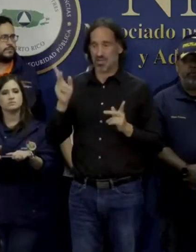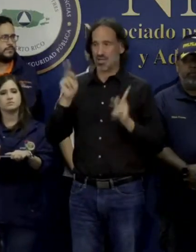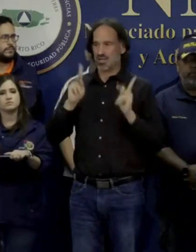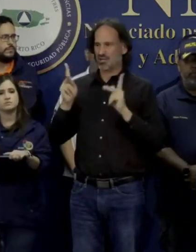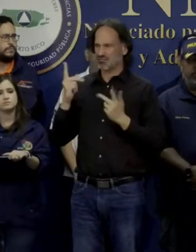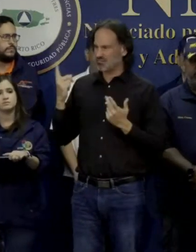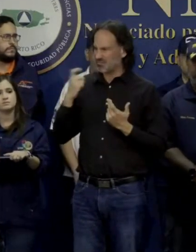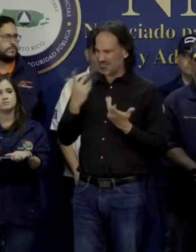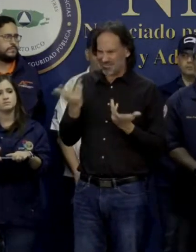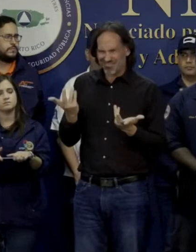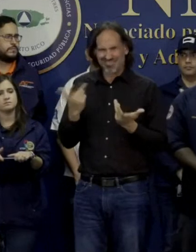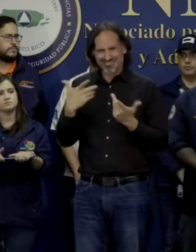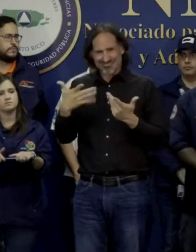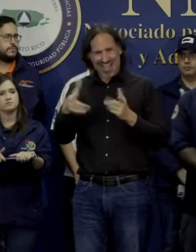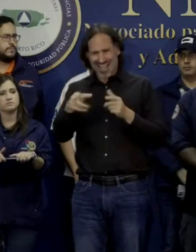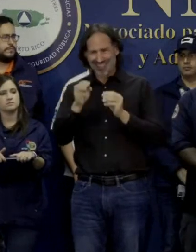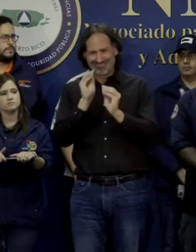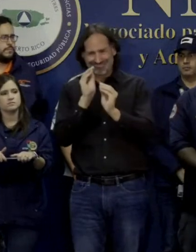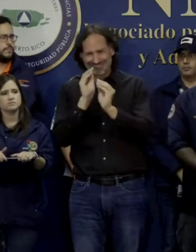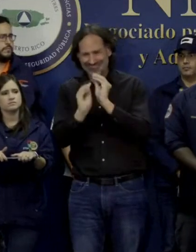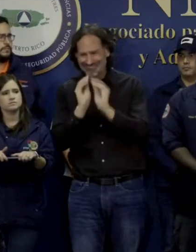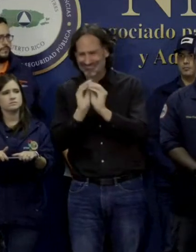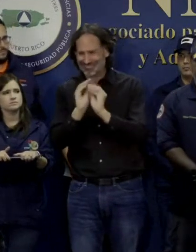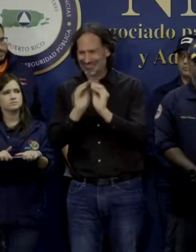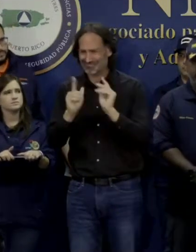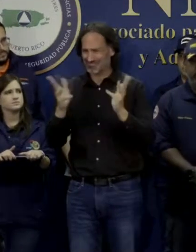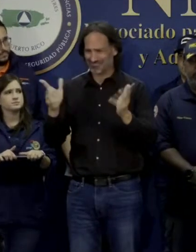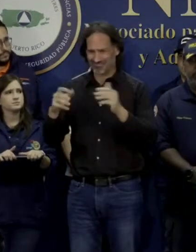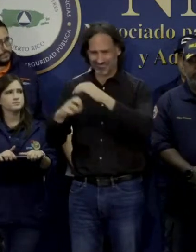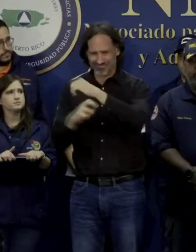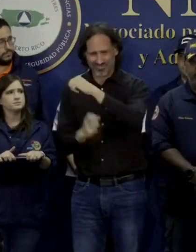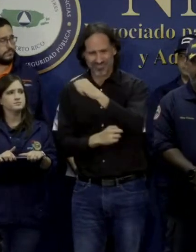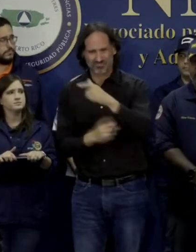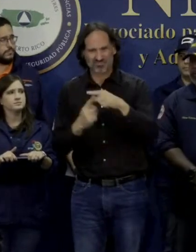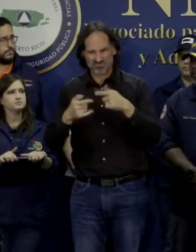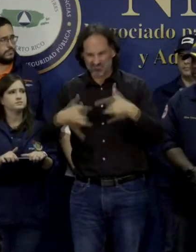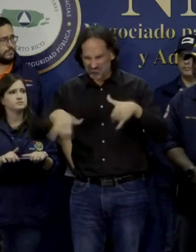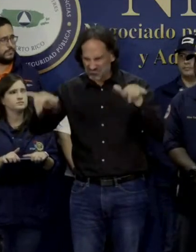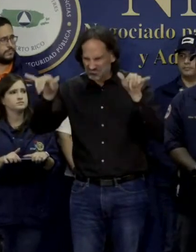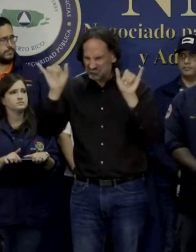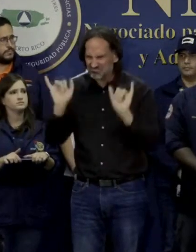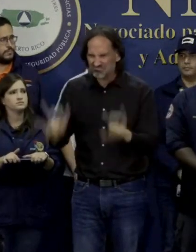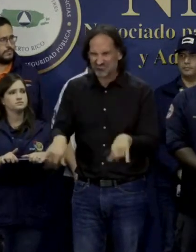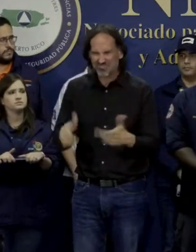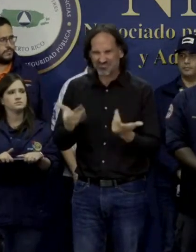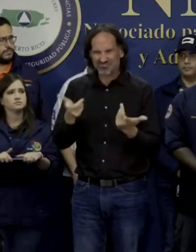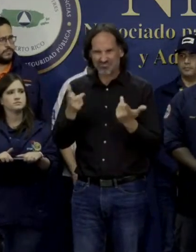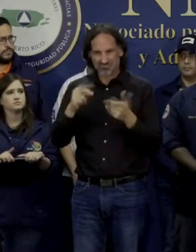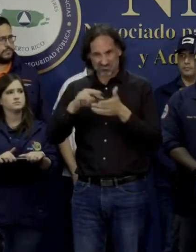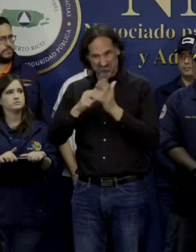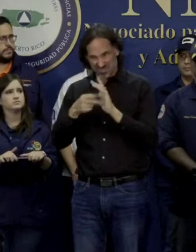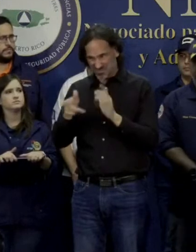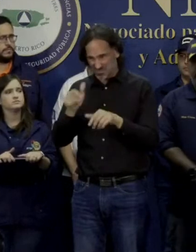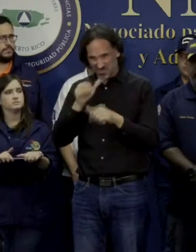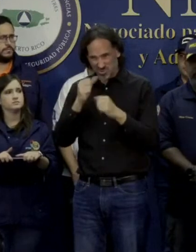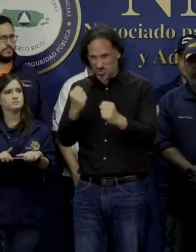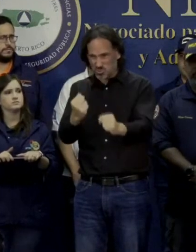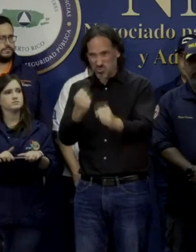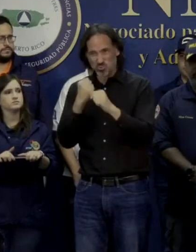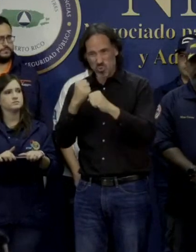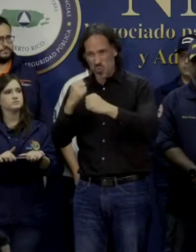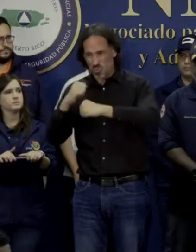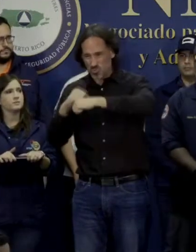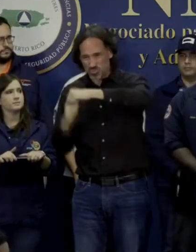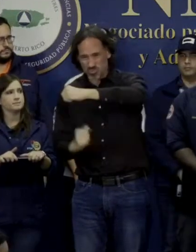en ese puente que no tenía la capacidad de resistir el embate de las aguas. Ese es un puente provisional que